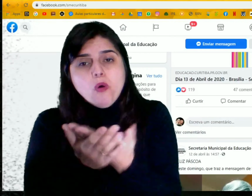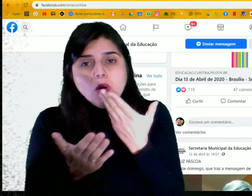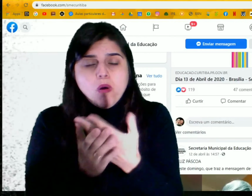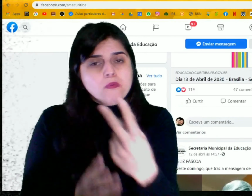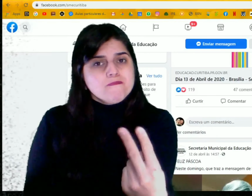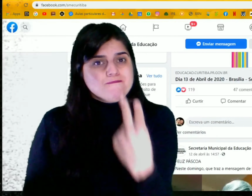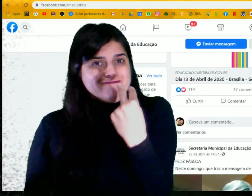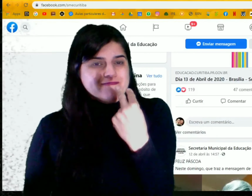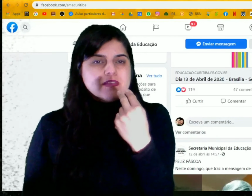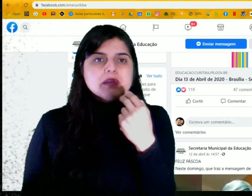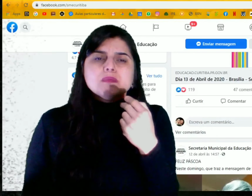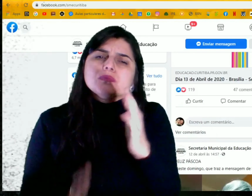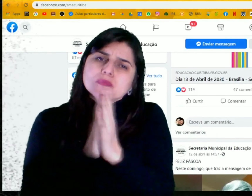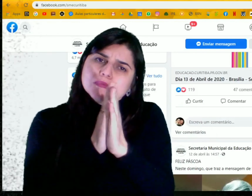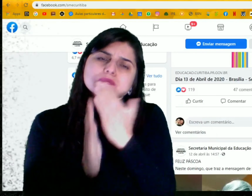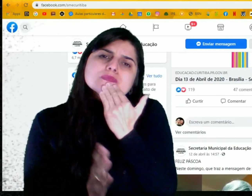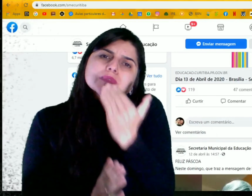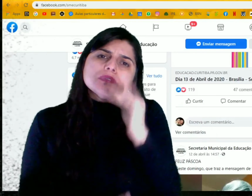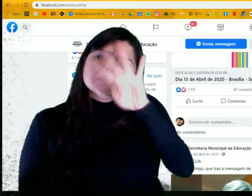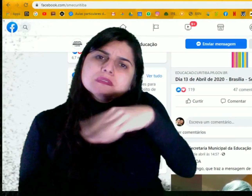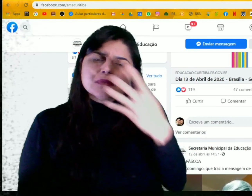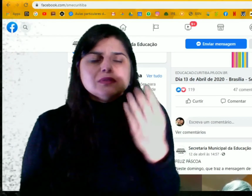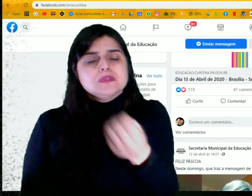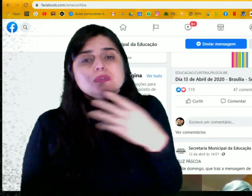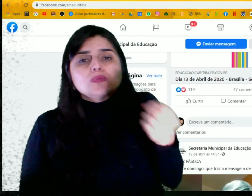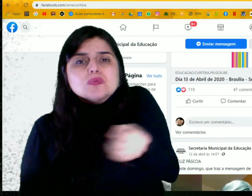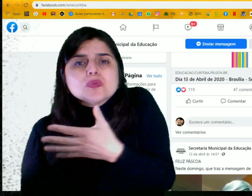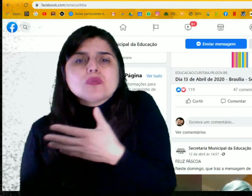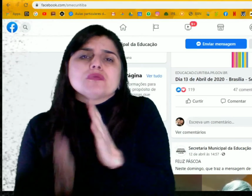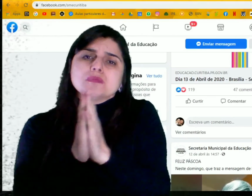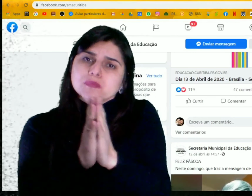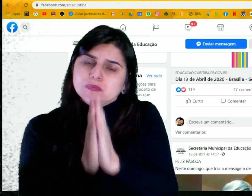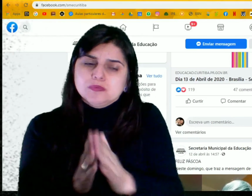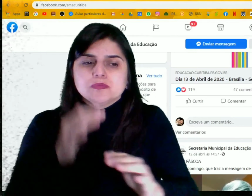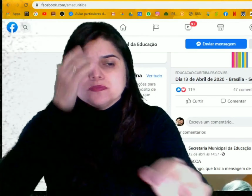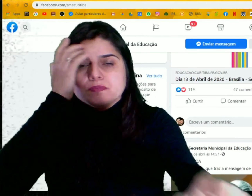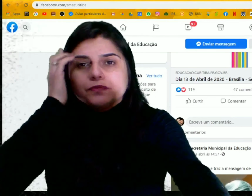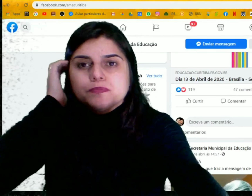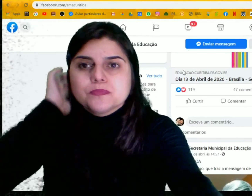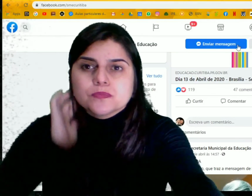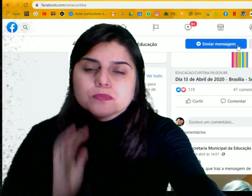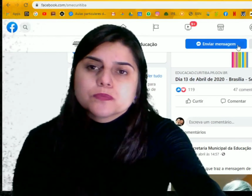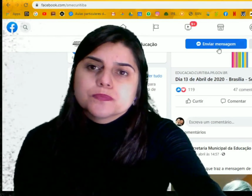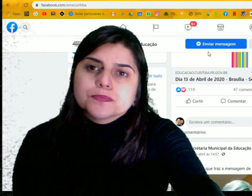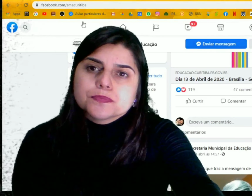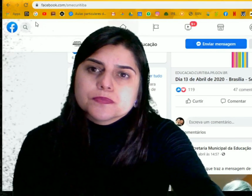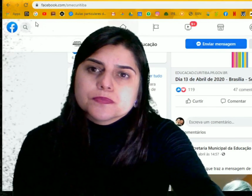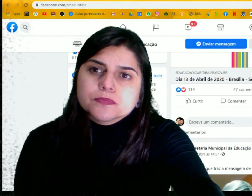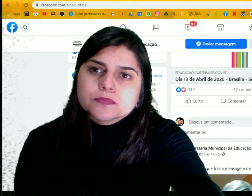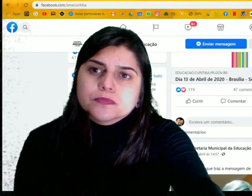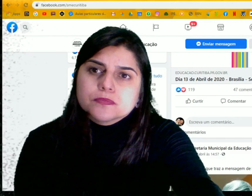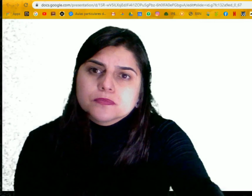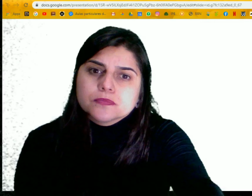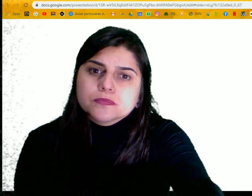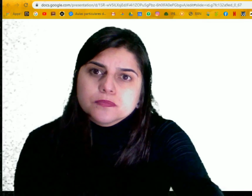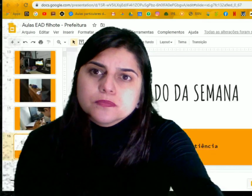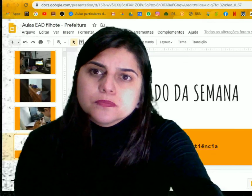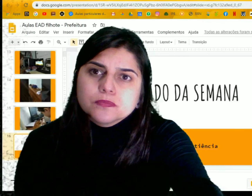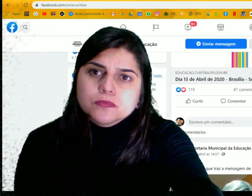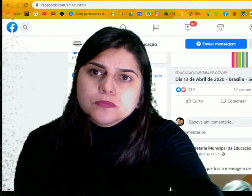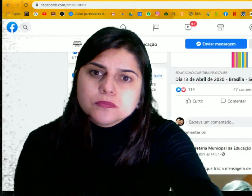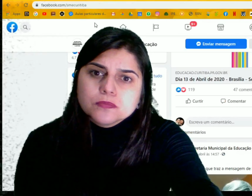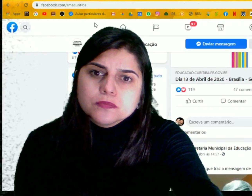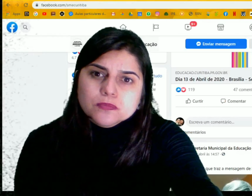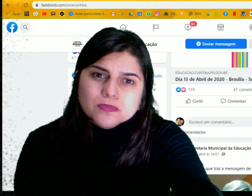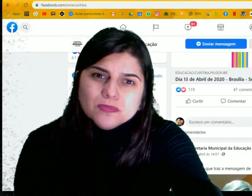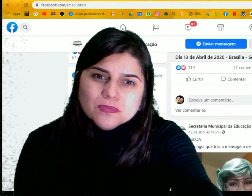Mas não encontrei a grade horária também aqui no Face. Então, vocês que estão olhando aí, vocês que estão assistindo esse vídeo e que